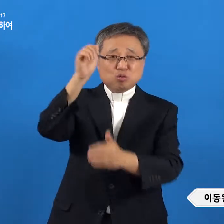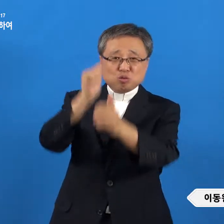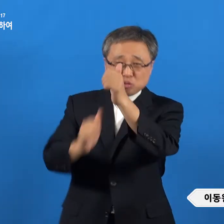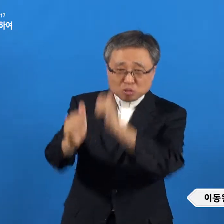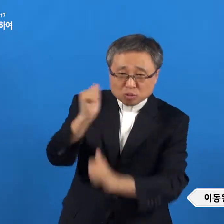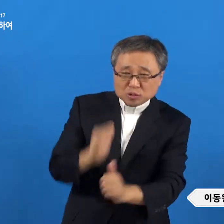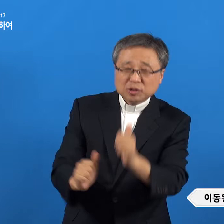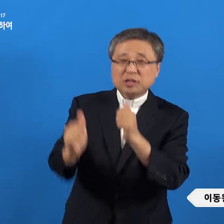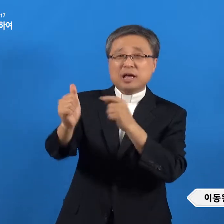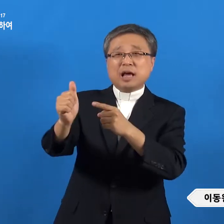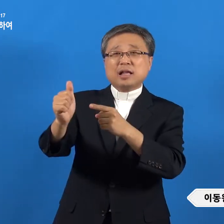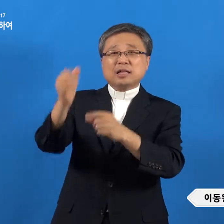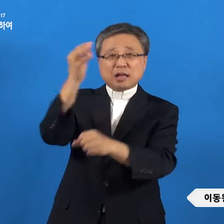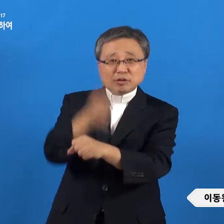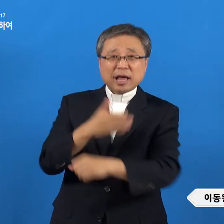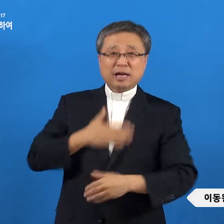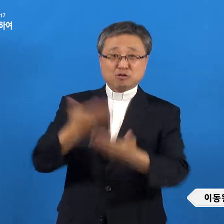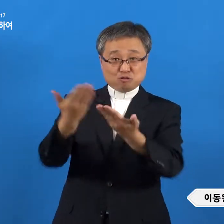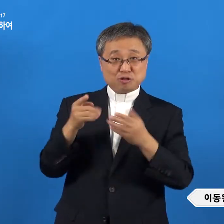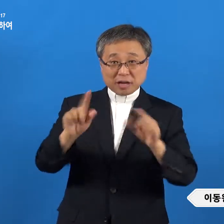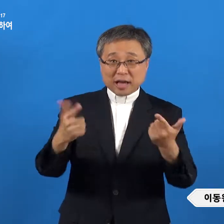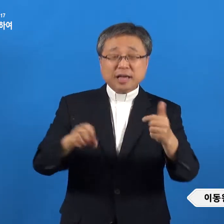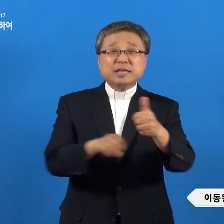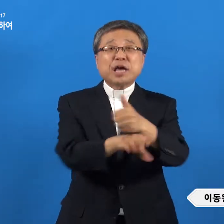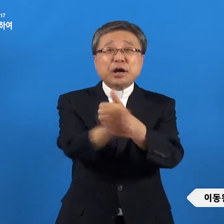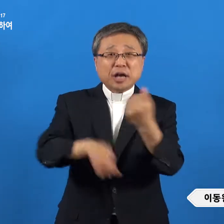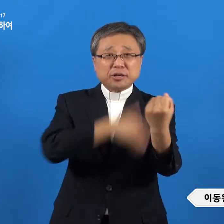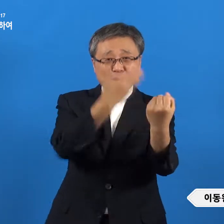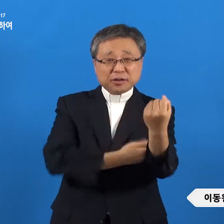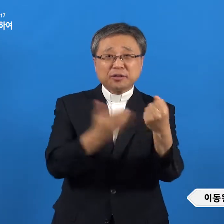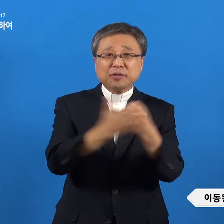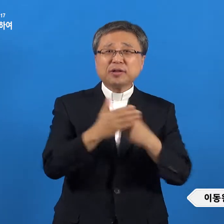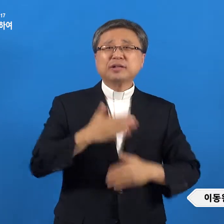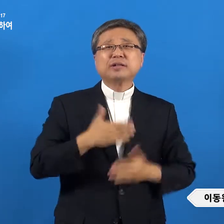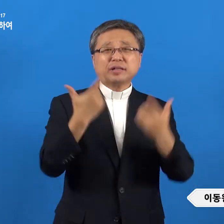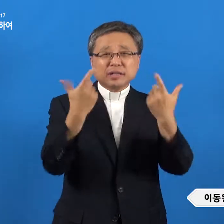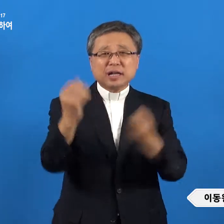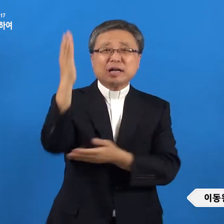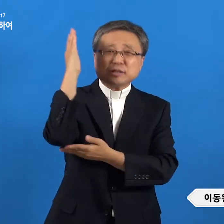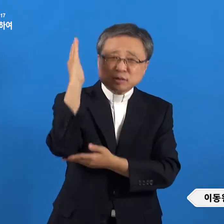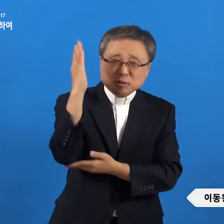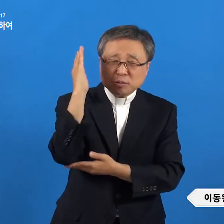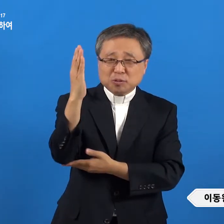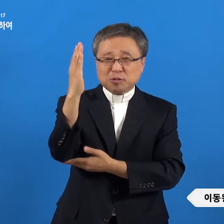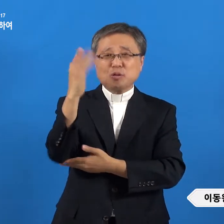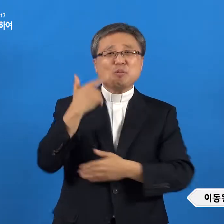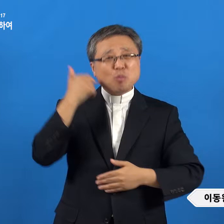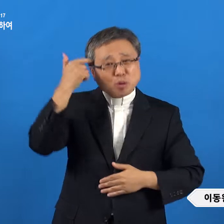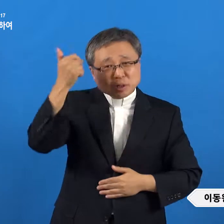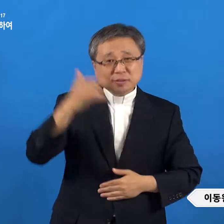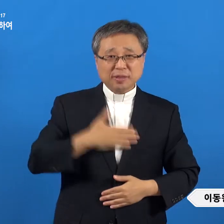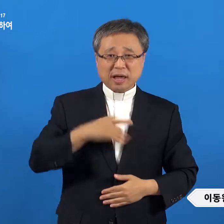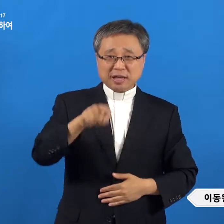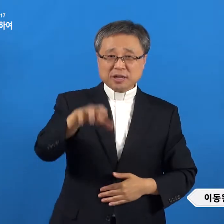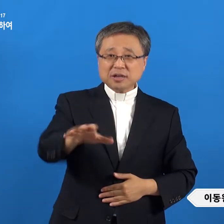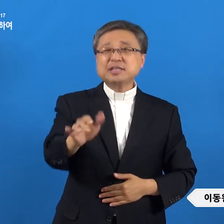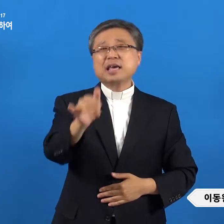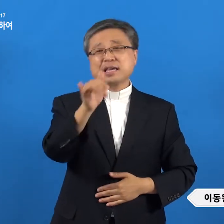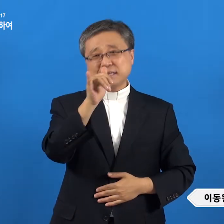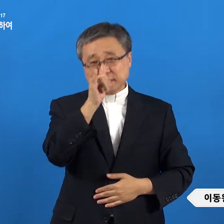알아주는 것도 아니지, 그가 남긴 영향력 때문에 나 같은 설교자가 내가 여기에 있잖아. 그러면서